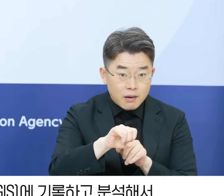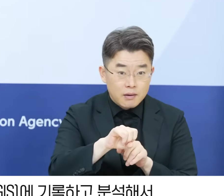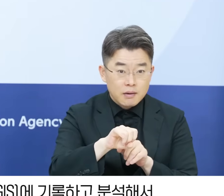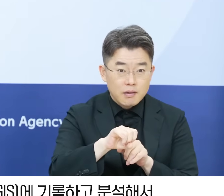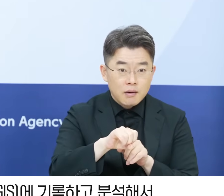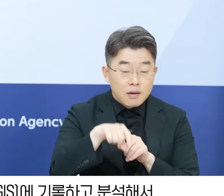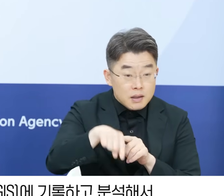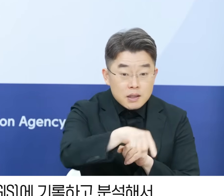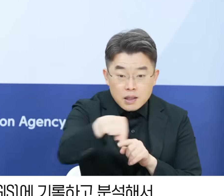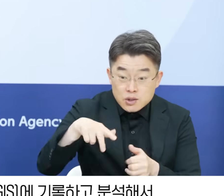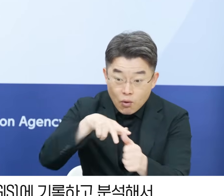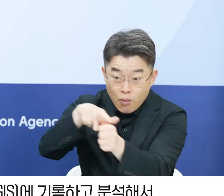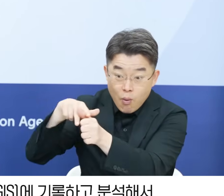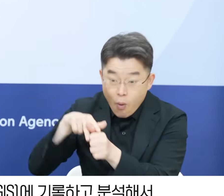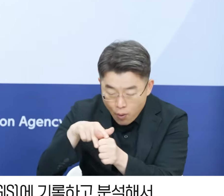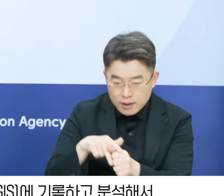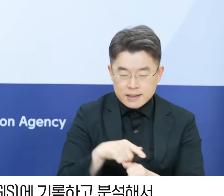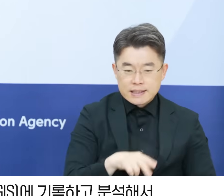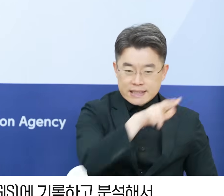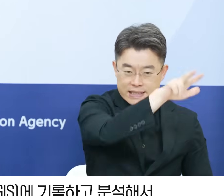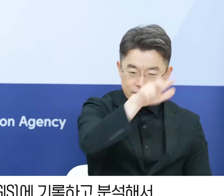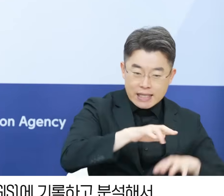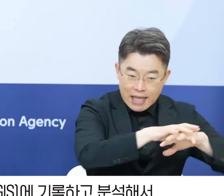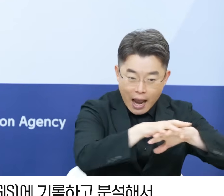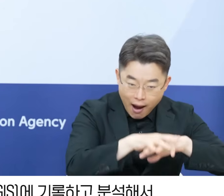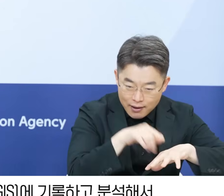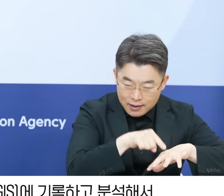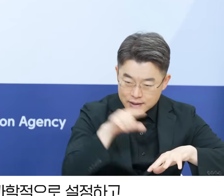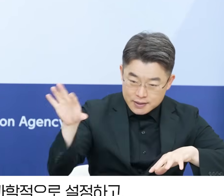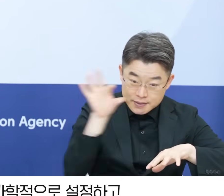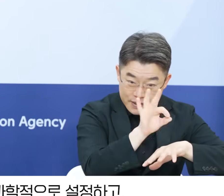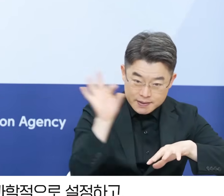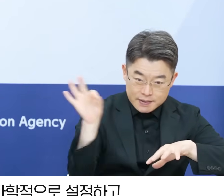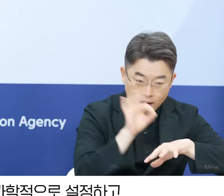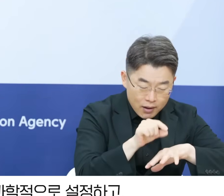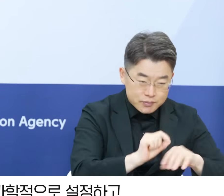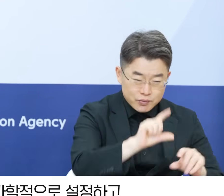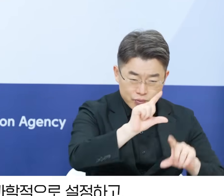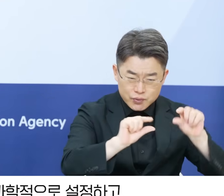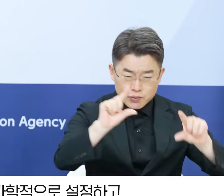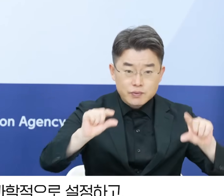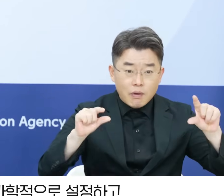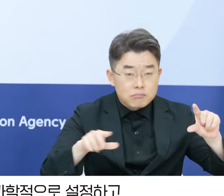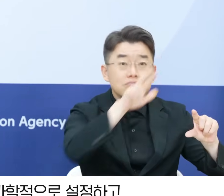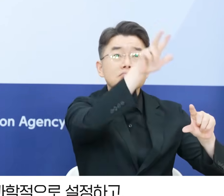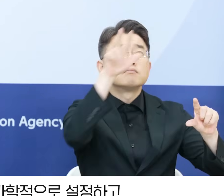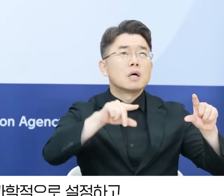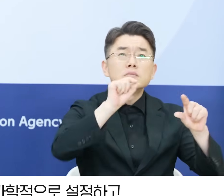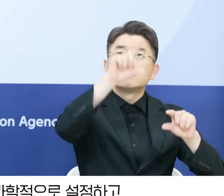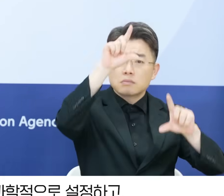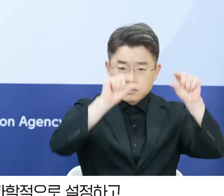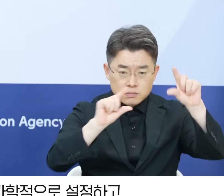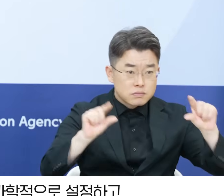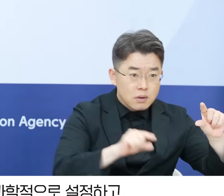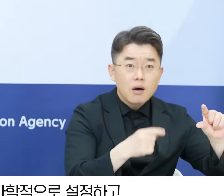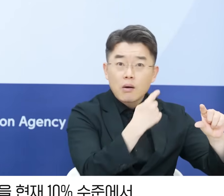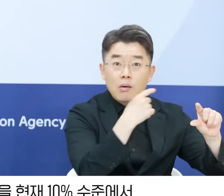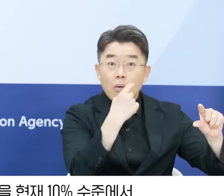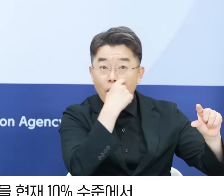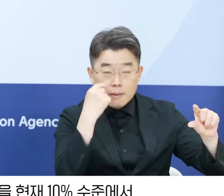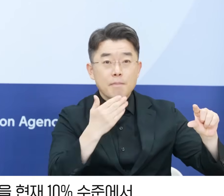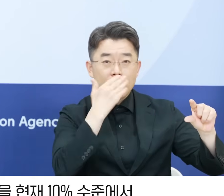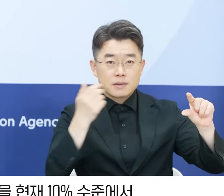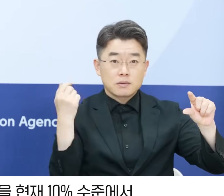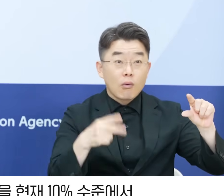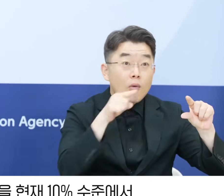지리정보 시스템, 방제 GIS에 기록하고 분석해서 방제의 시기와 지역을 과학적으로 설정하고